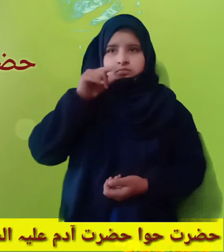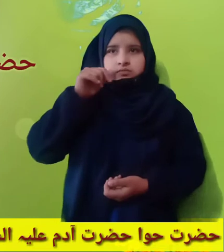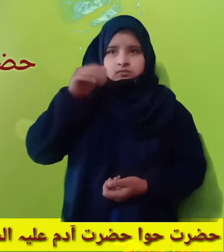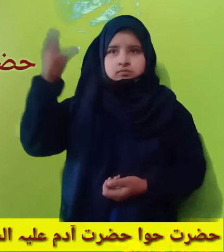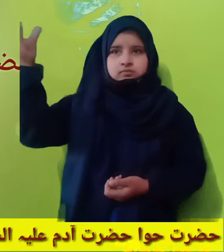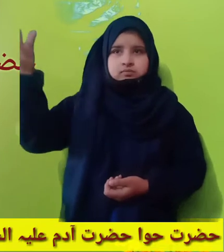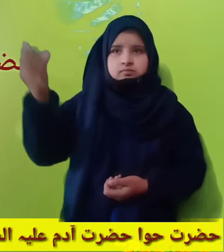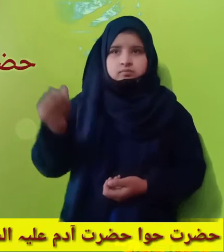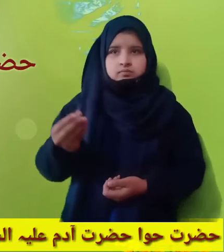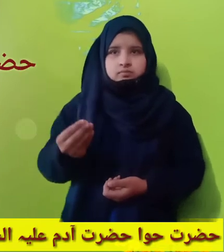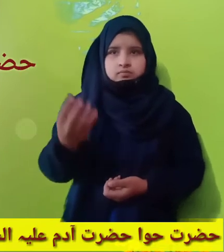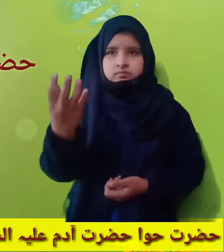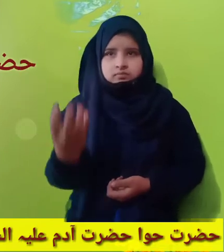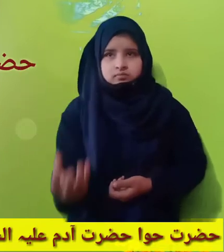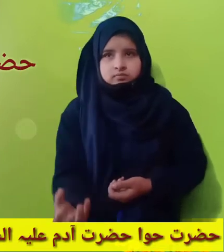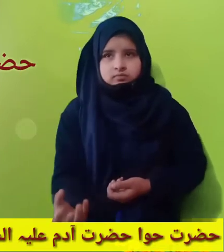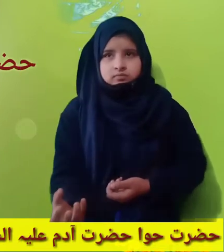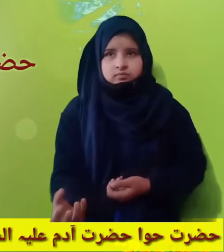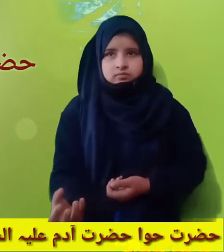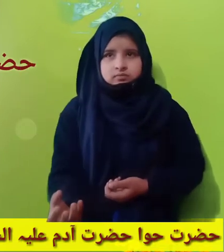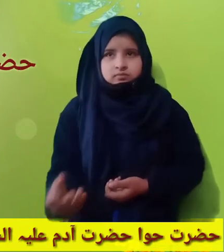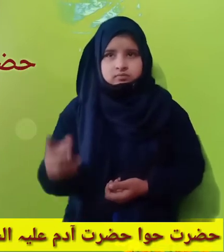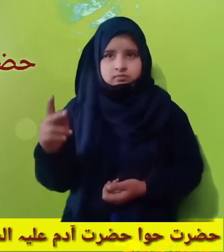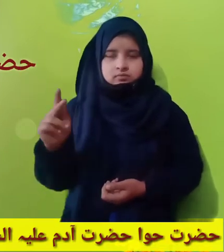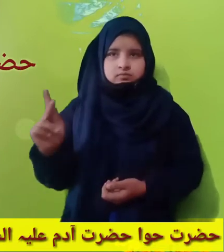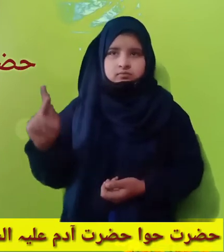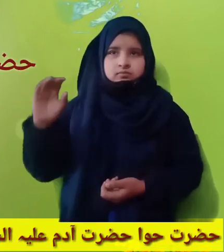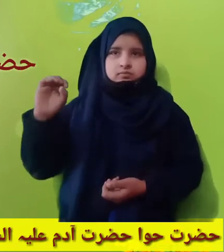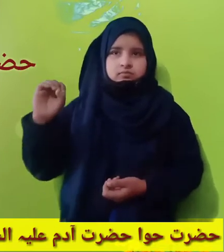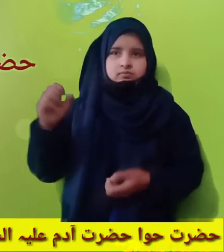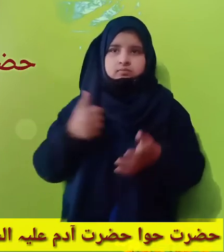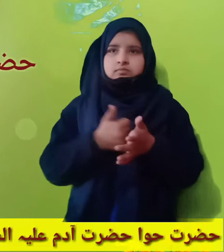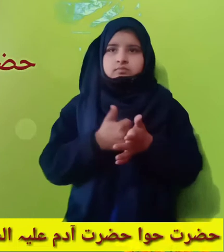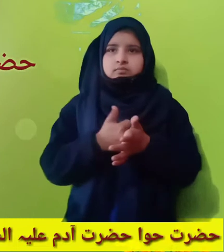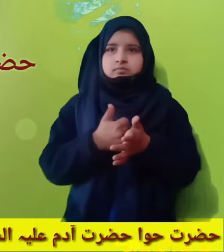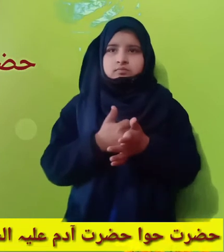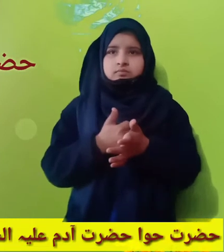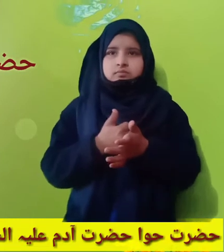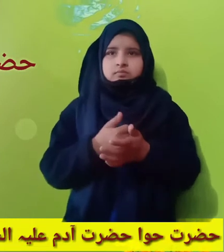हज़रत आदम अलैहिस्सलाम की बीवी